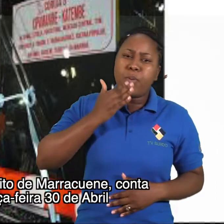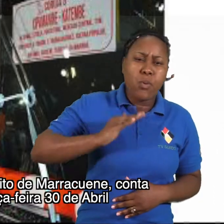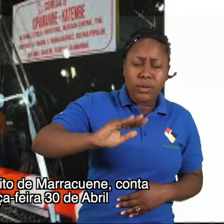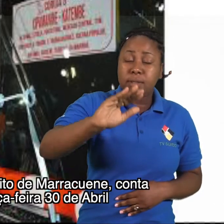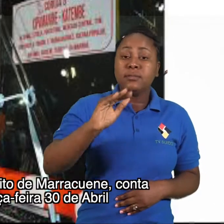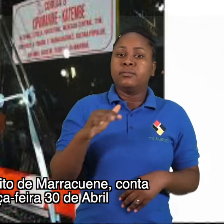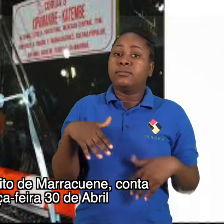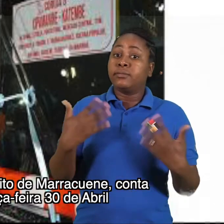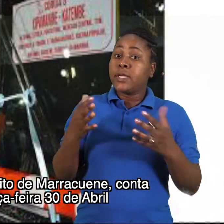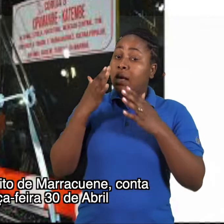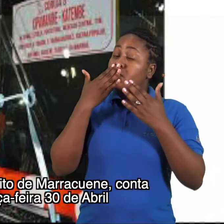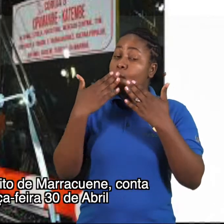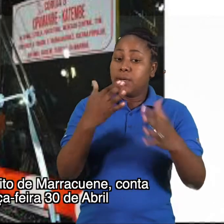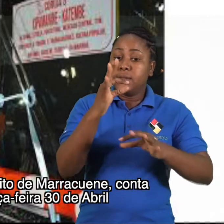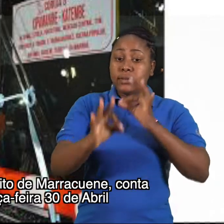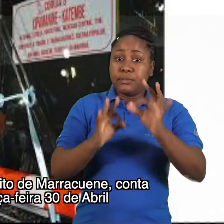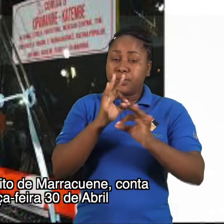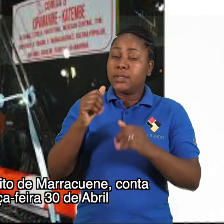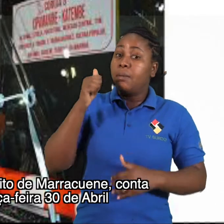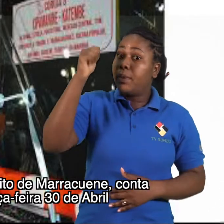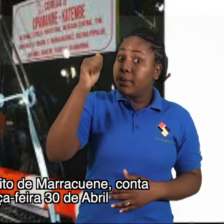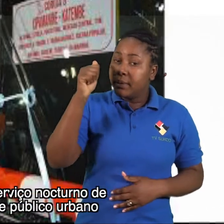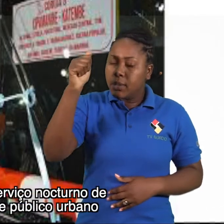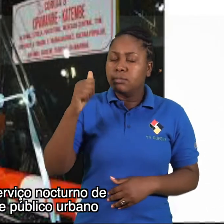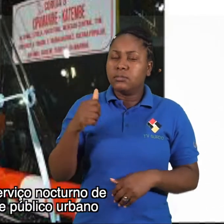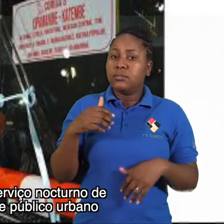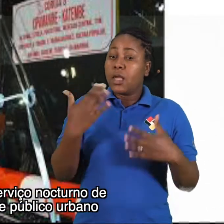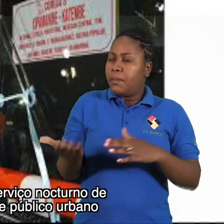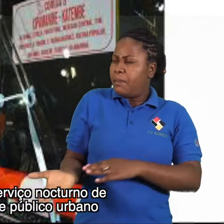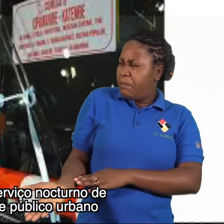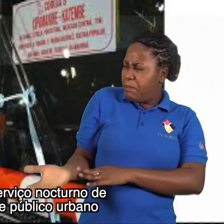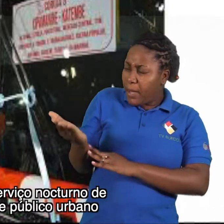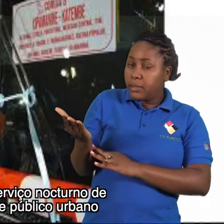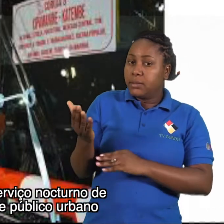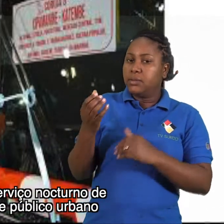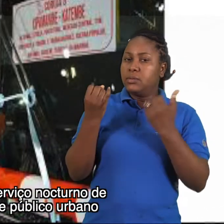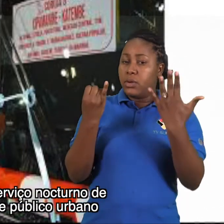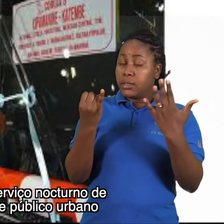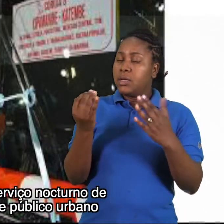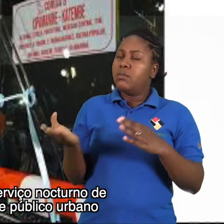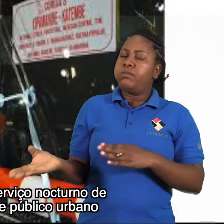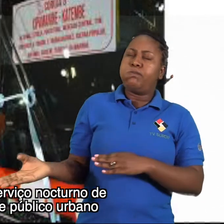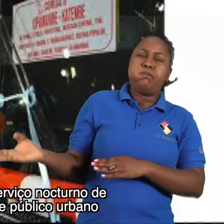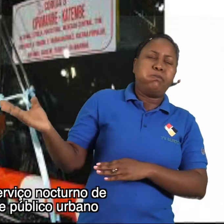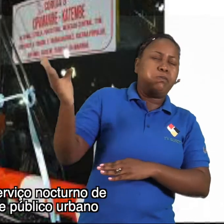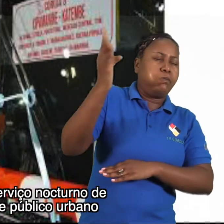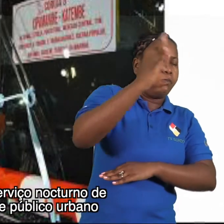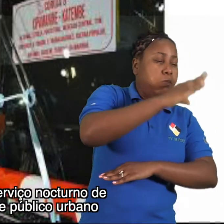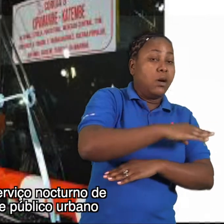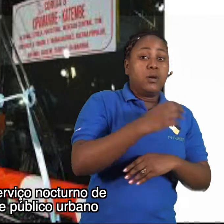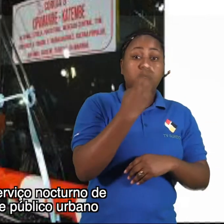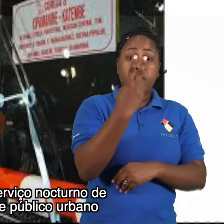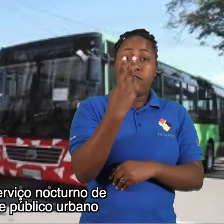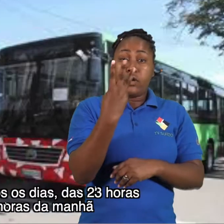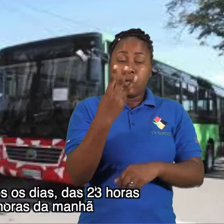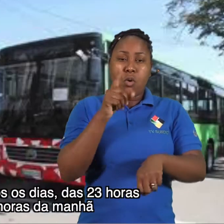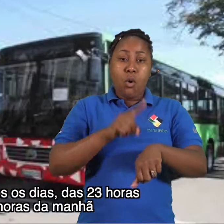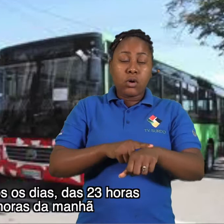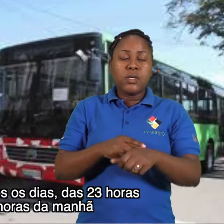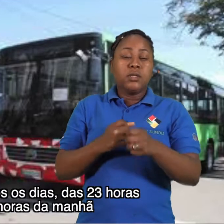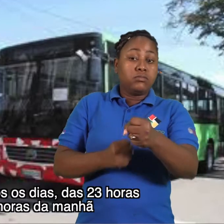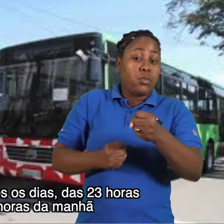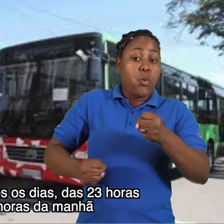Marraqueno, conta desde terça-feira, 30 de abril, com um serviço noturno de transporte público urbano a